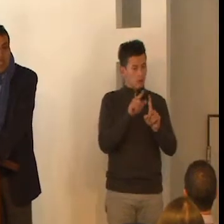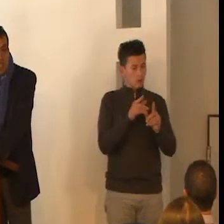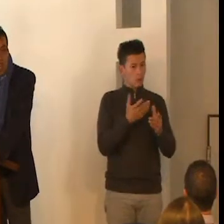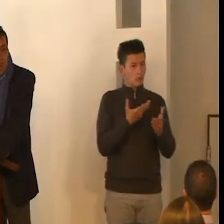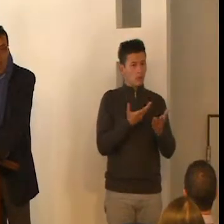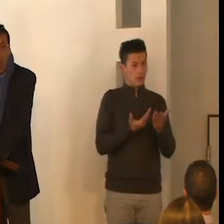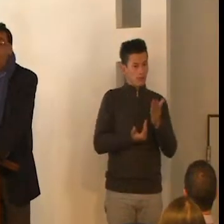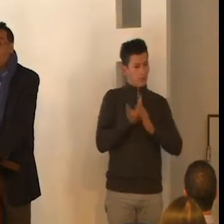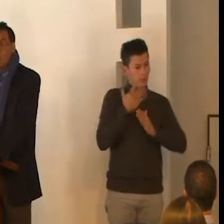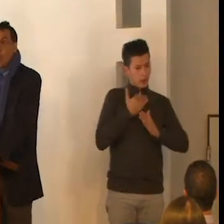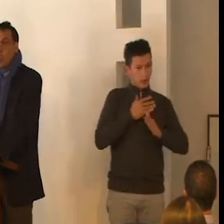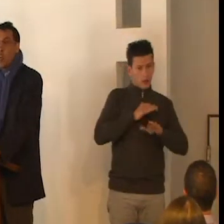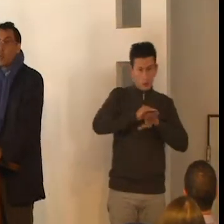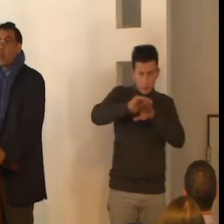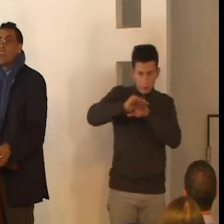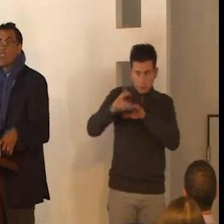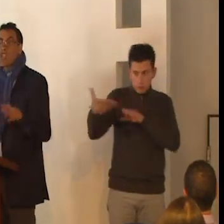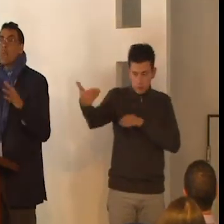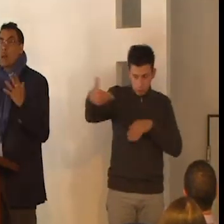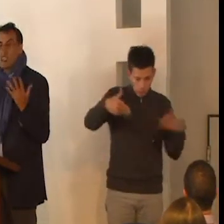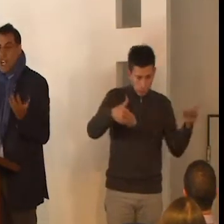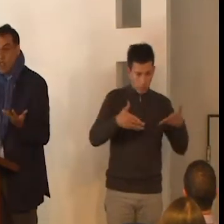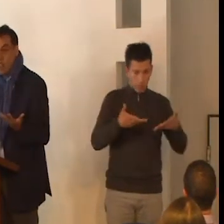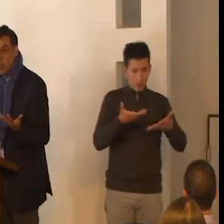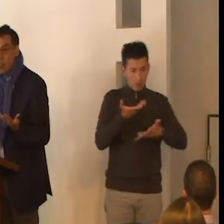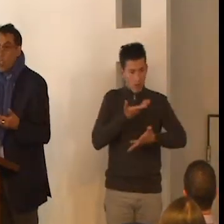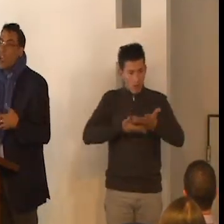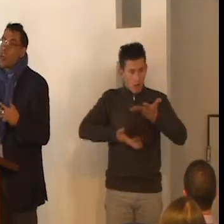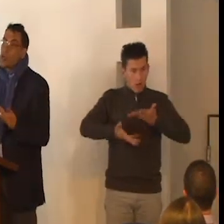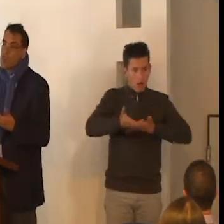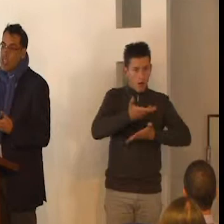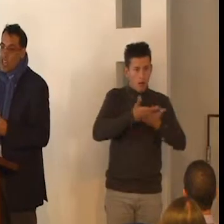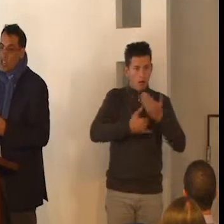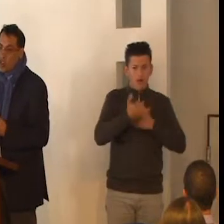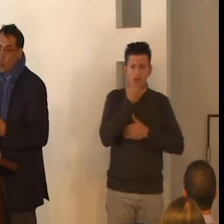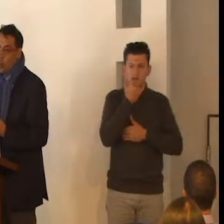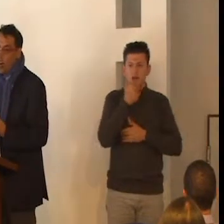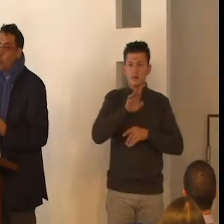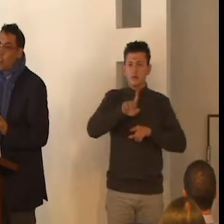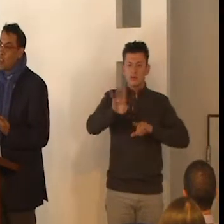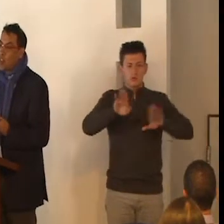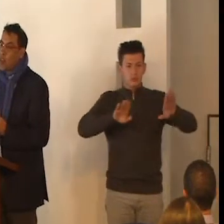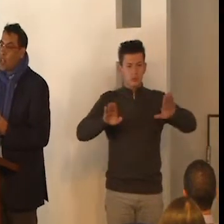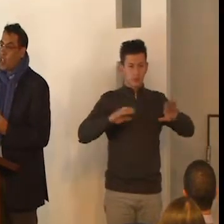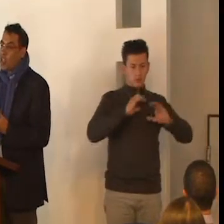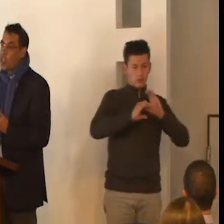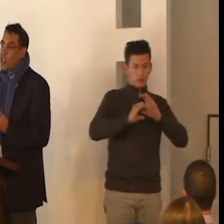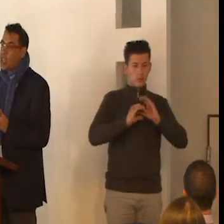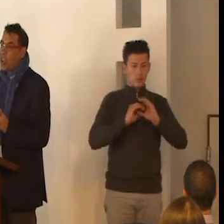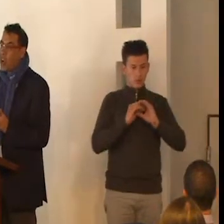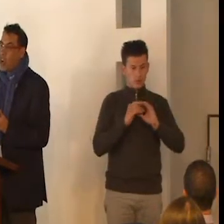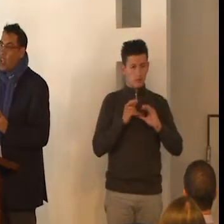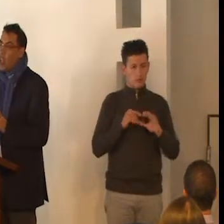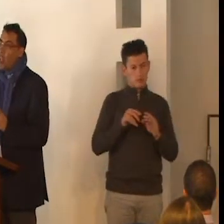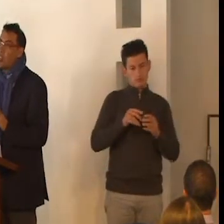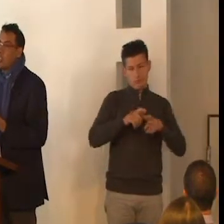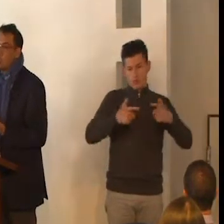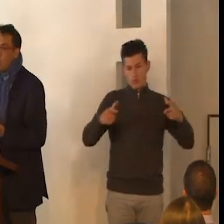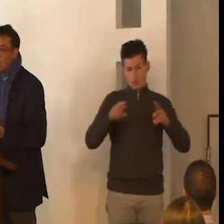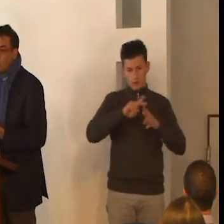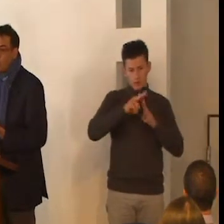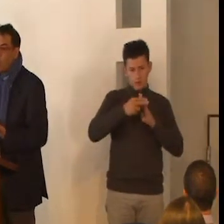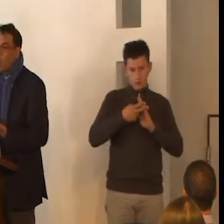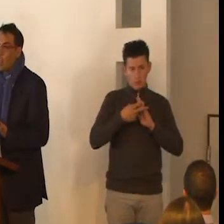a conversar al respecto de lo que está pasando en comunicación aumentativa y alternativa